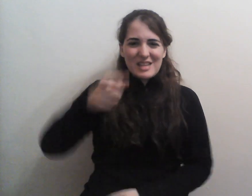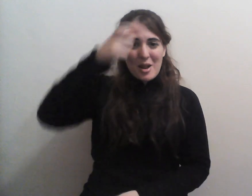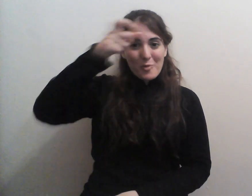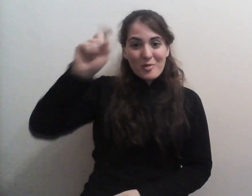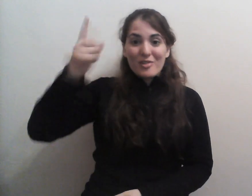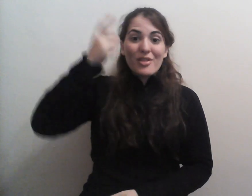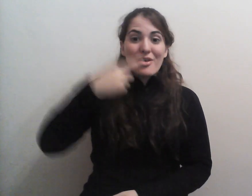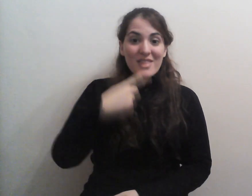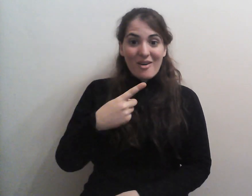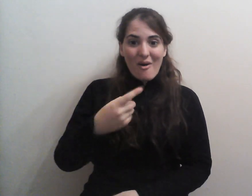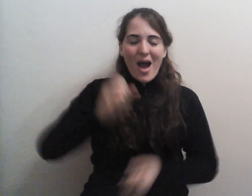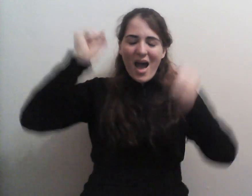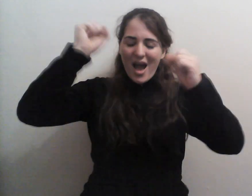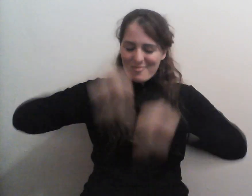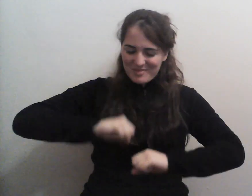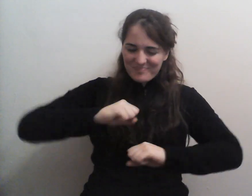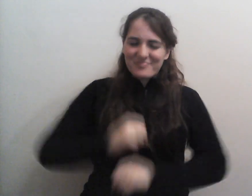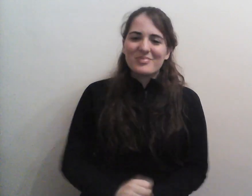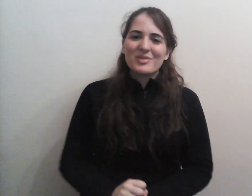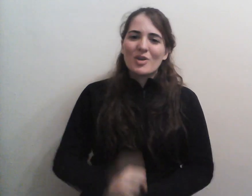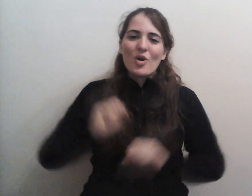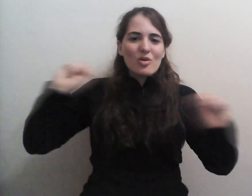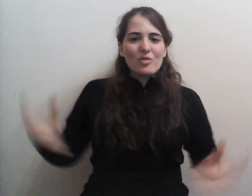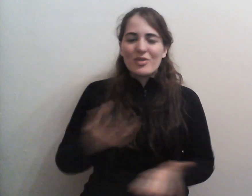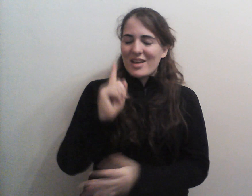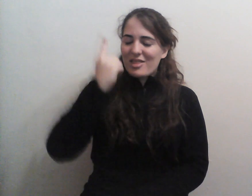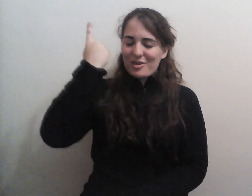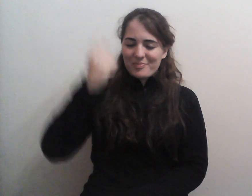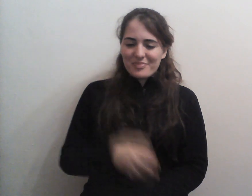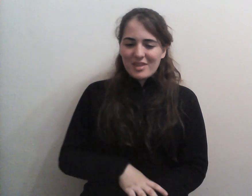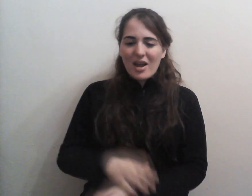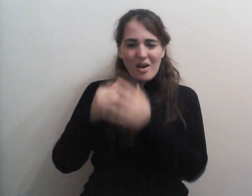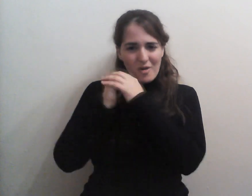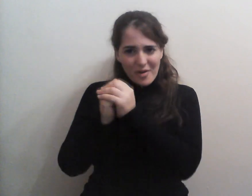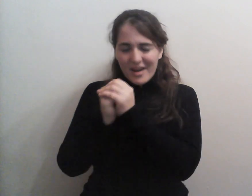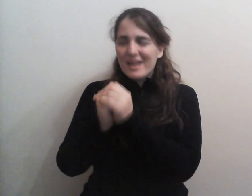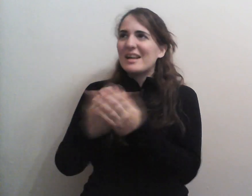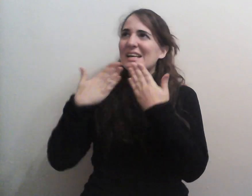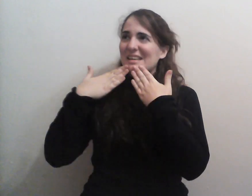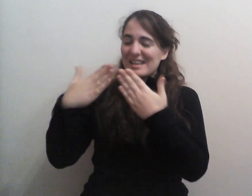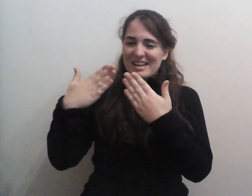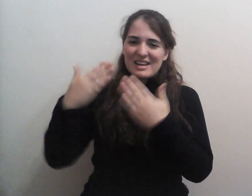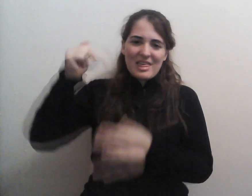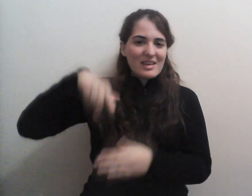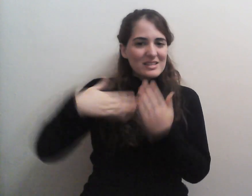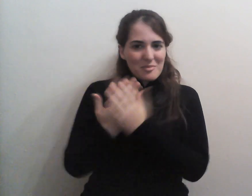amén. Gloria al Señor. Vamos a orar al Señor y darle gracias en esta mañana por lo que nos ha compartido de las